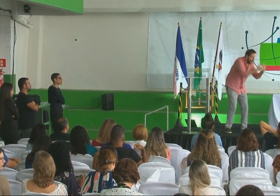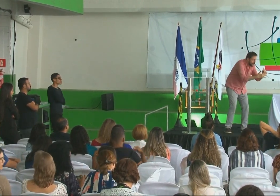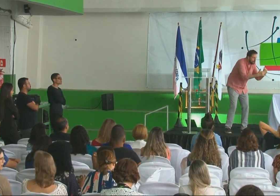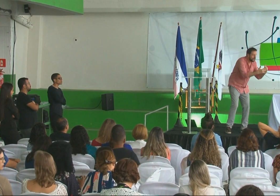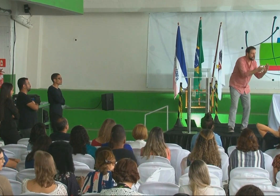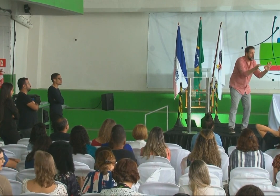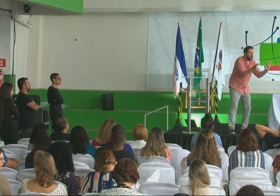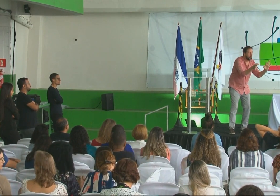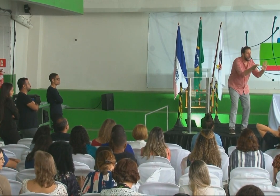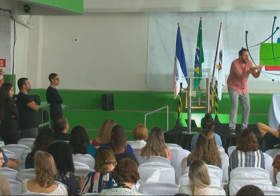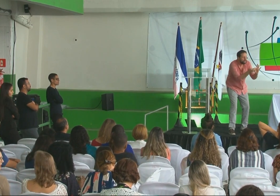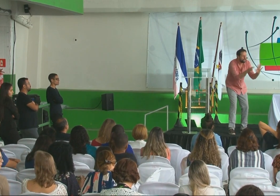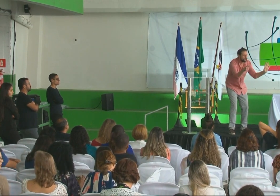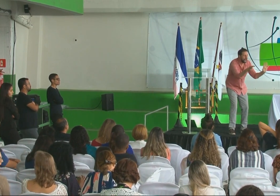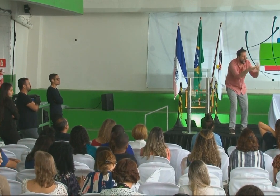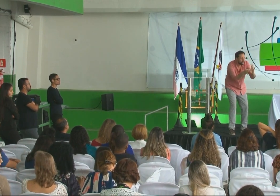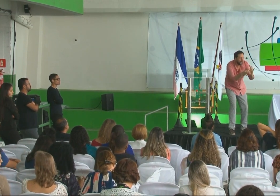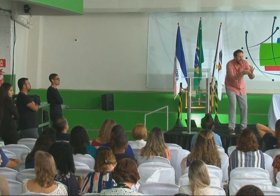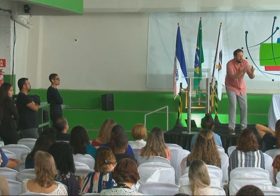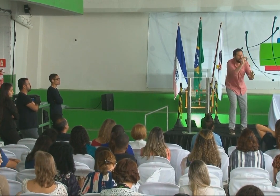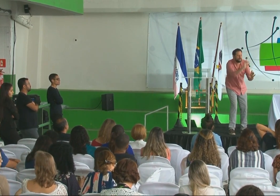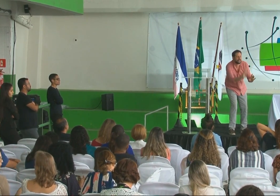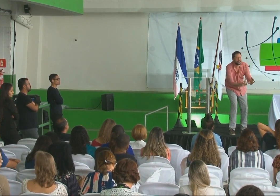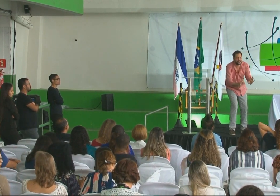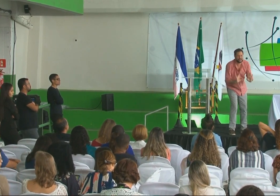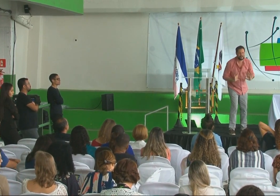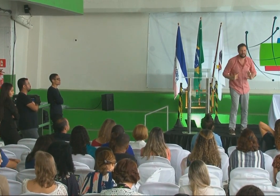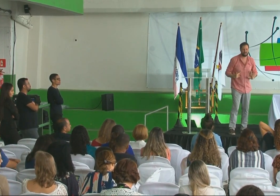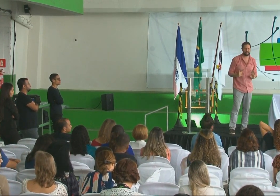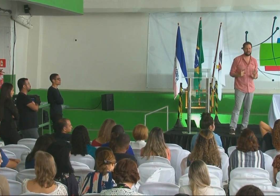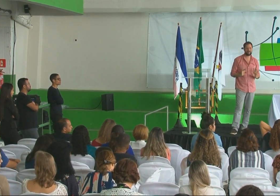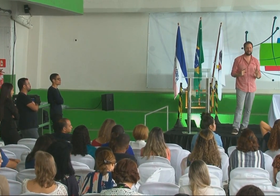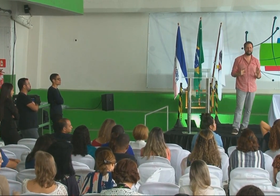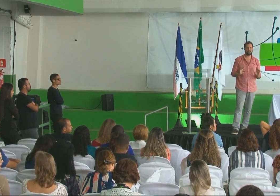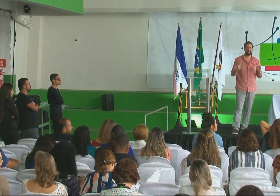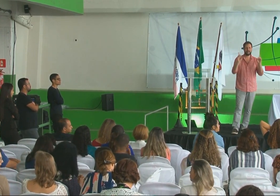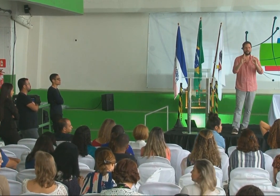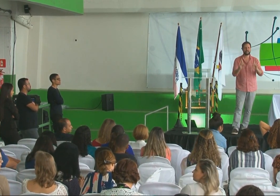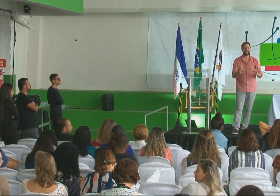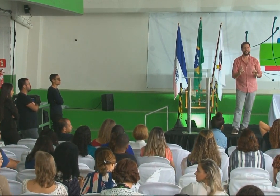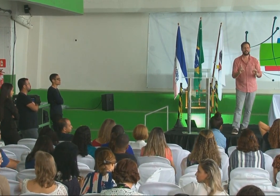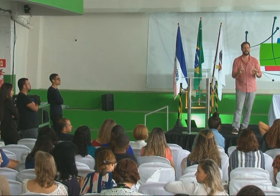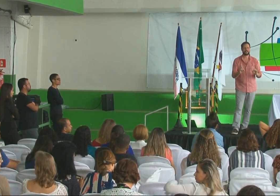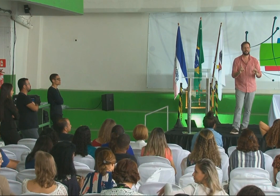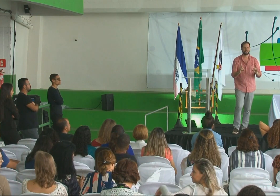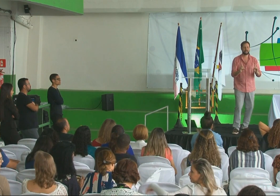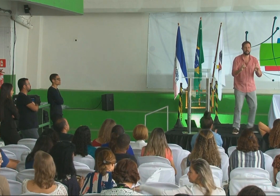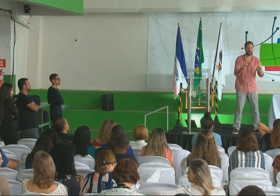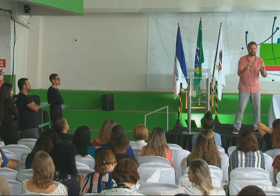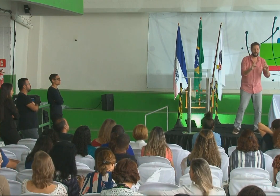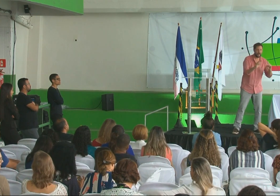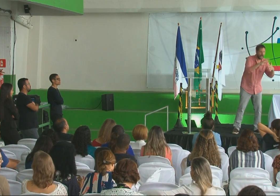a língua de sinais como uma língua somente ligada à pessoa da deficiência, a pessoa